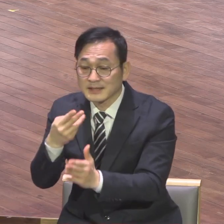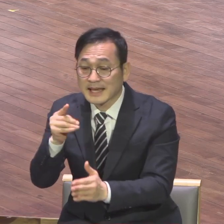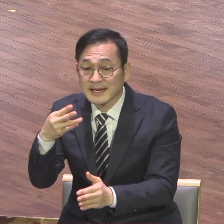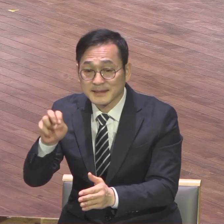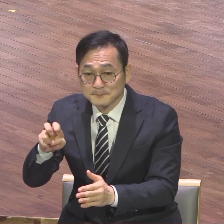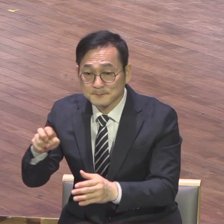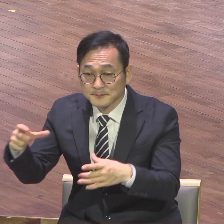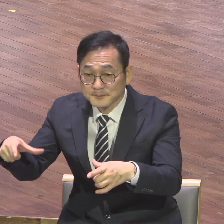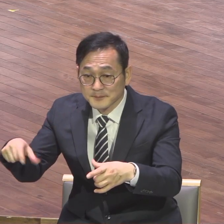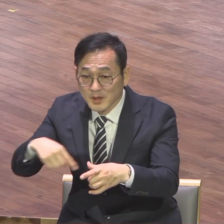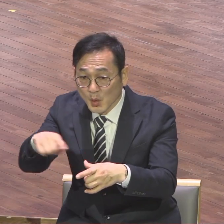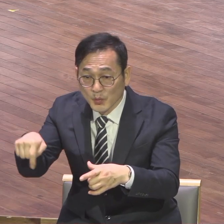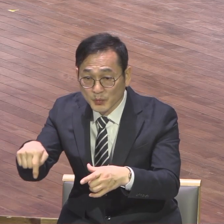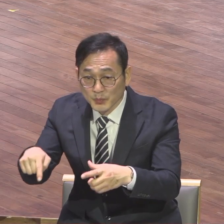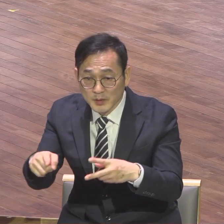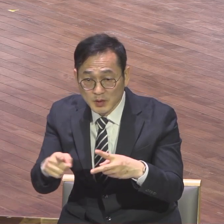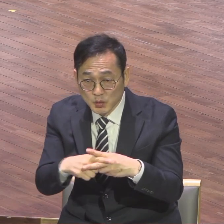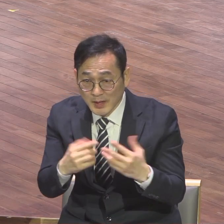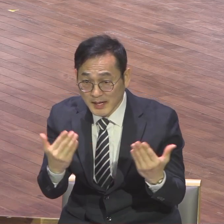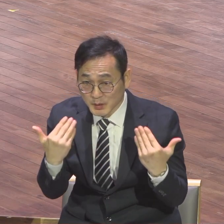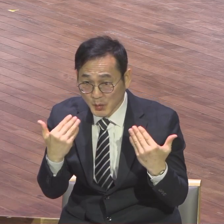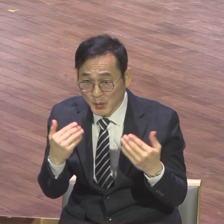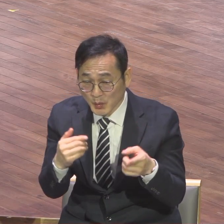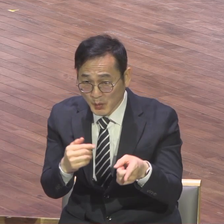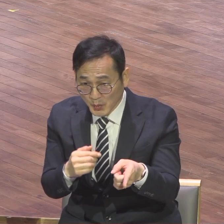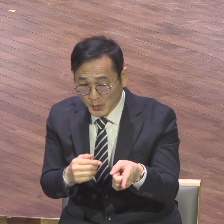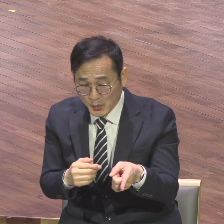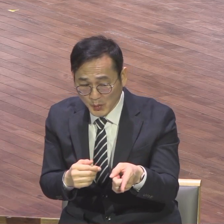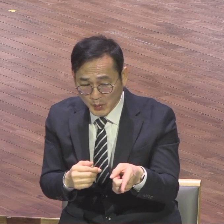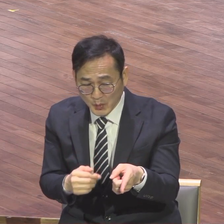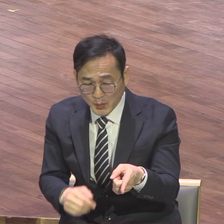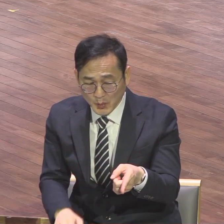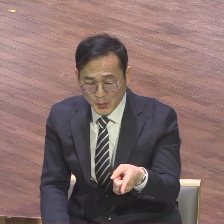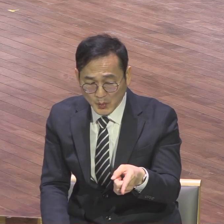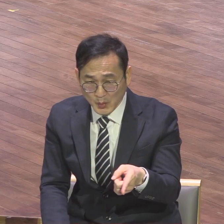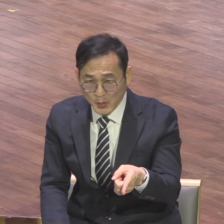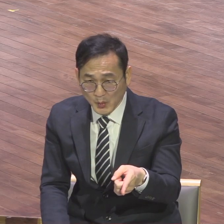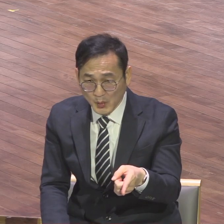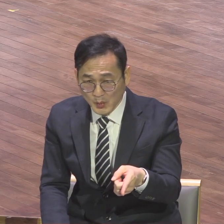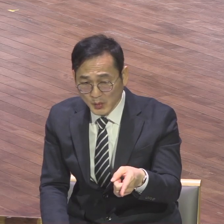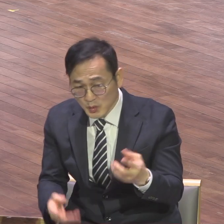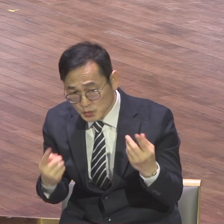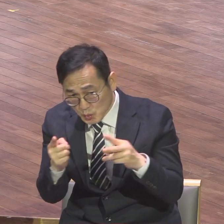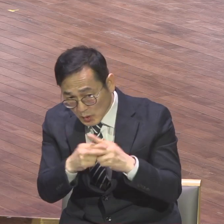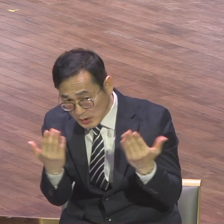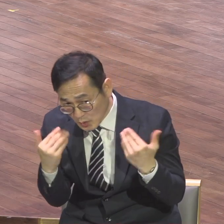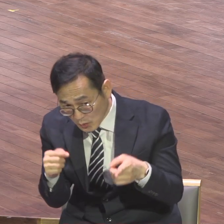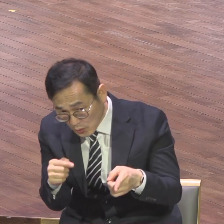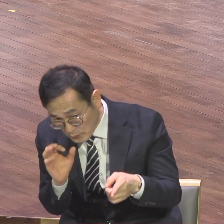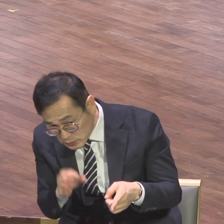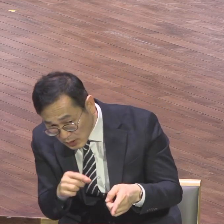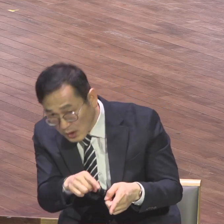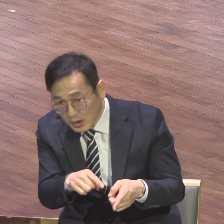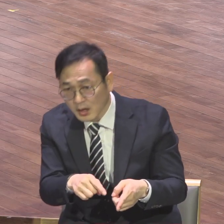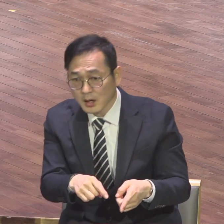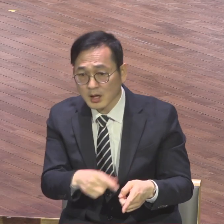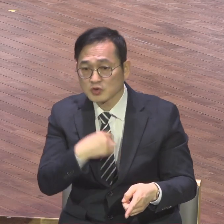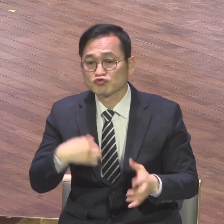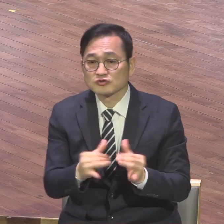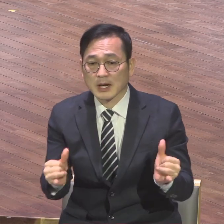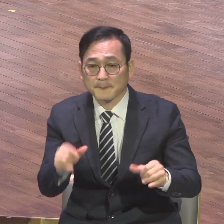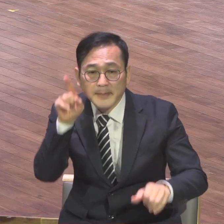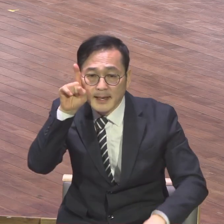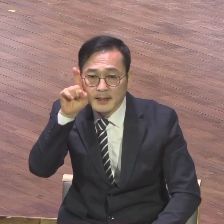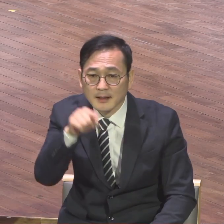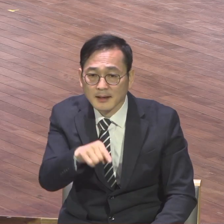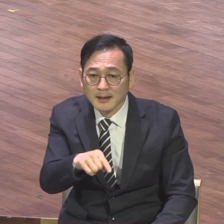어느 초등학교는 어제 내가 설교했습니다만은 100%가 다 중국이에요. 100%. 우리 기도, 우리